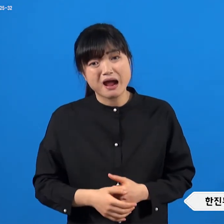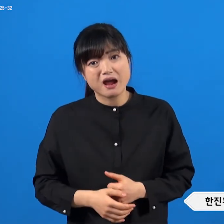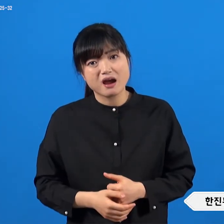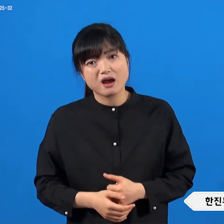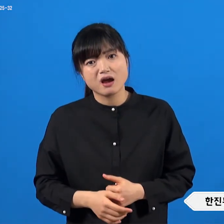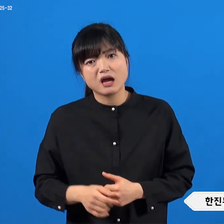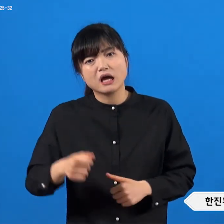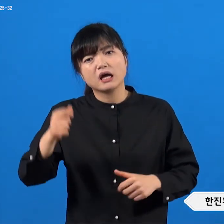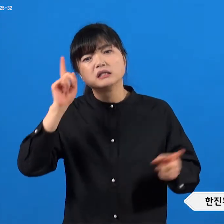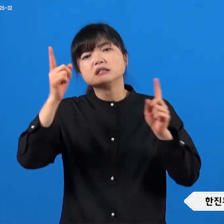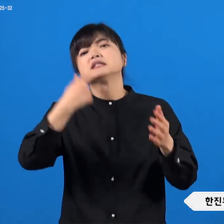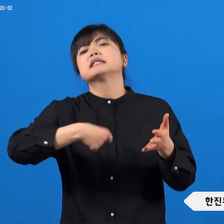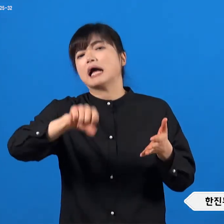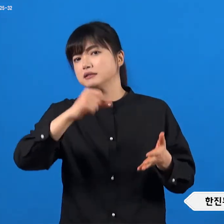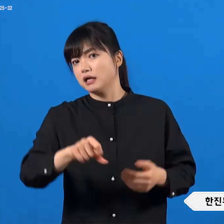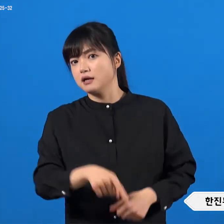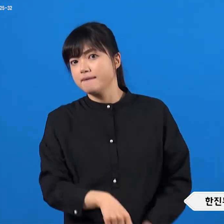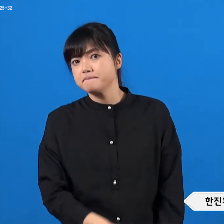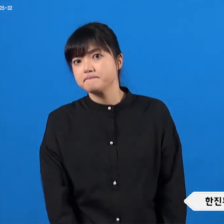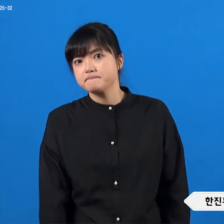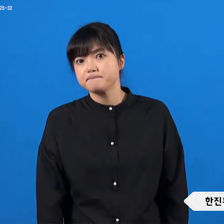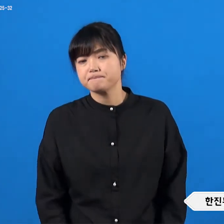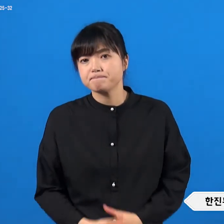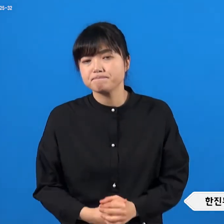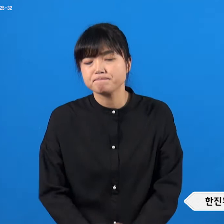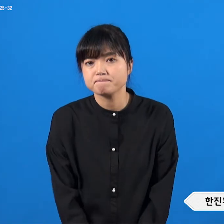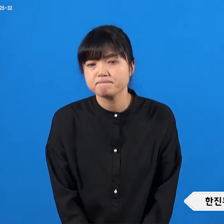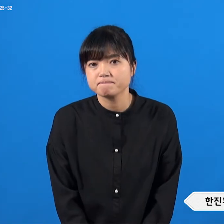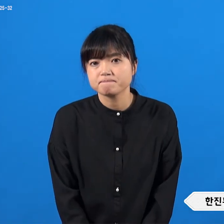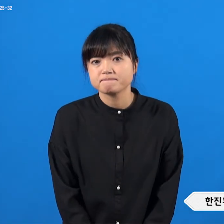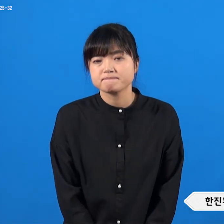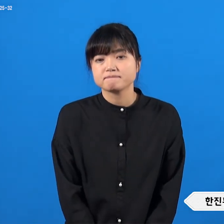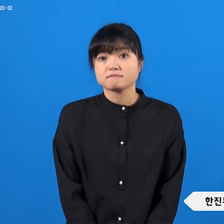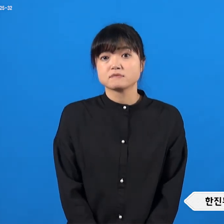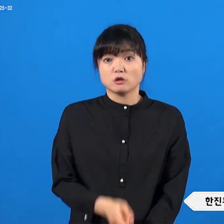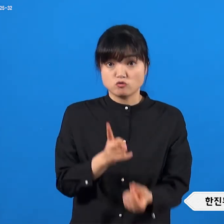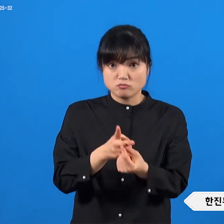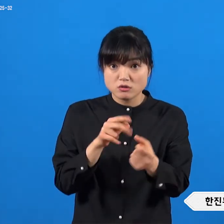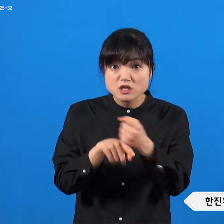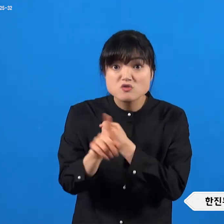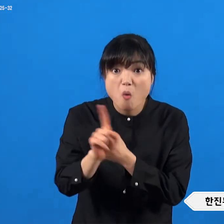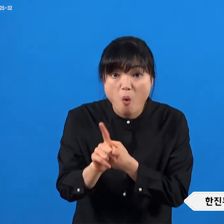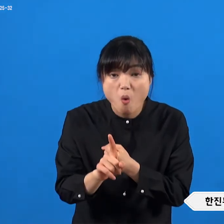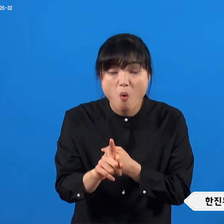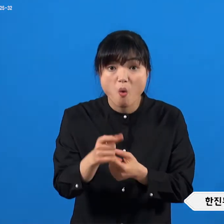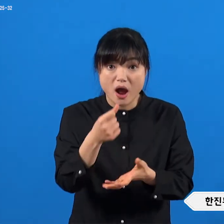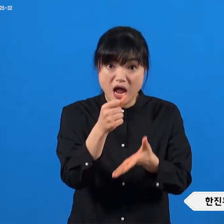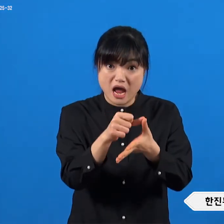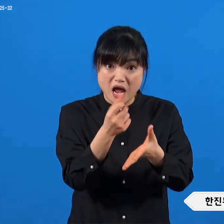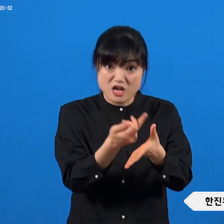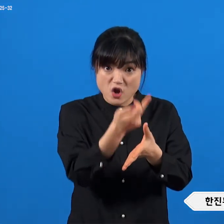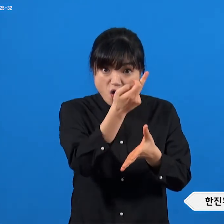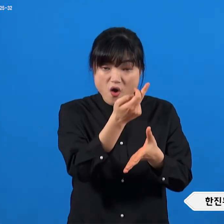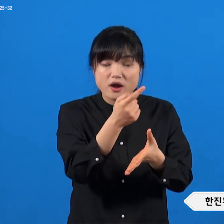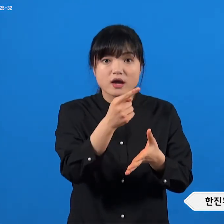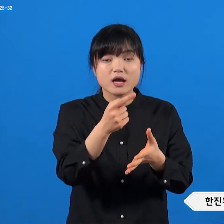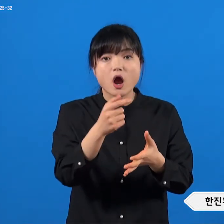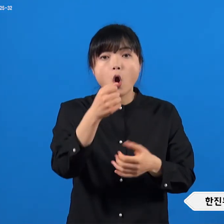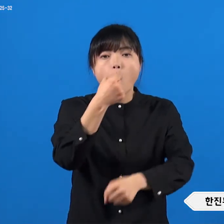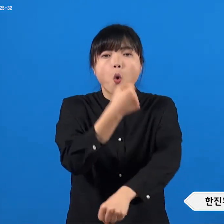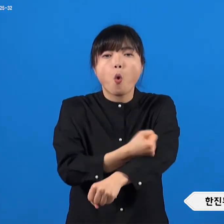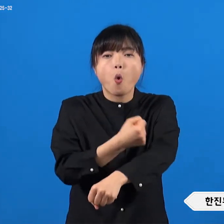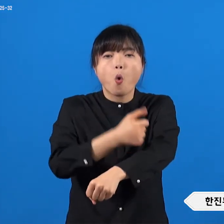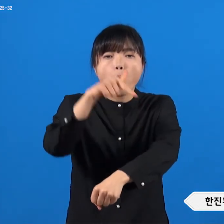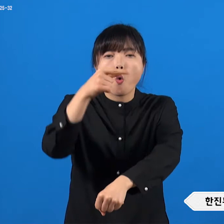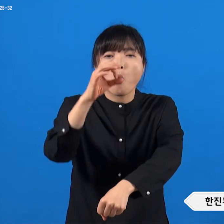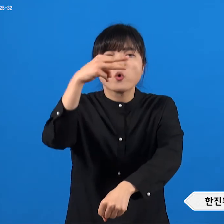그러니까 그 아들이 탕자인 이유가 이제 밝혀집니다. 탕자인 두 번째 이유는 그에게는 이 공로의식이 꽉